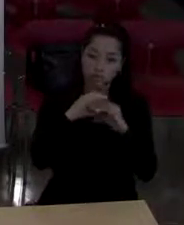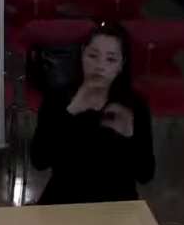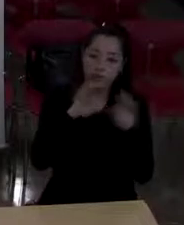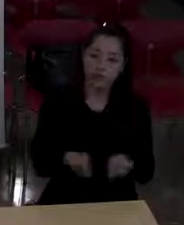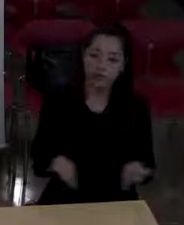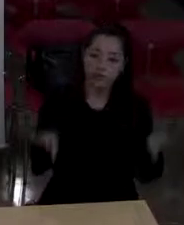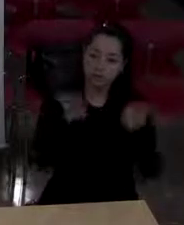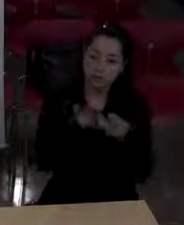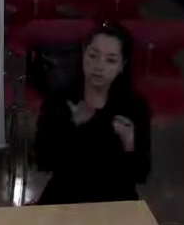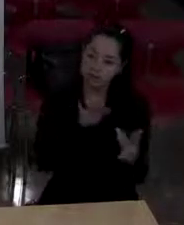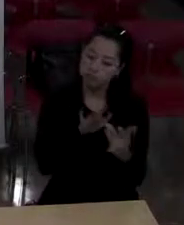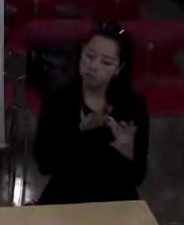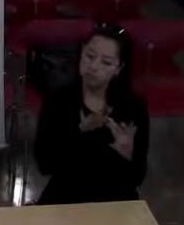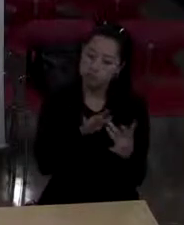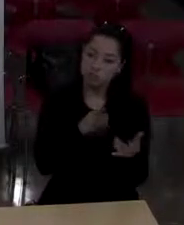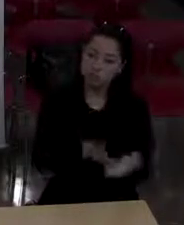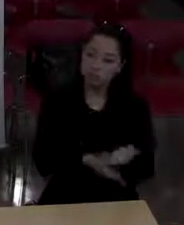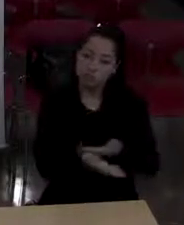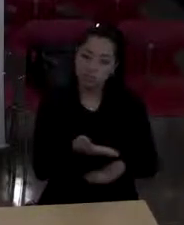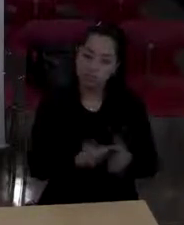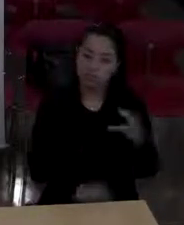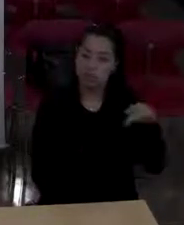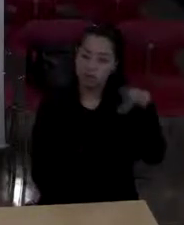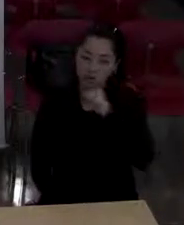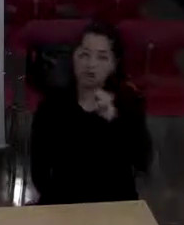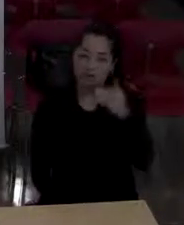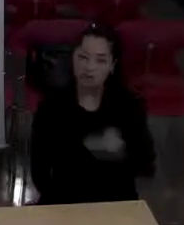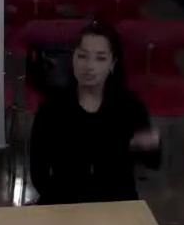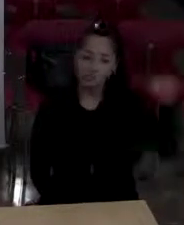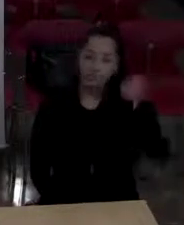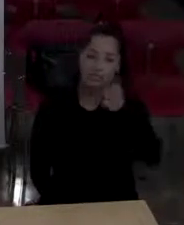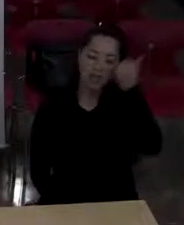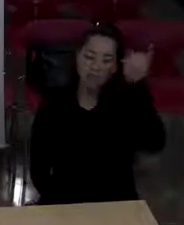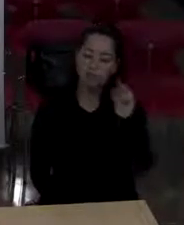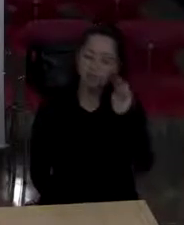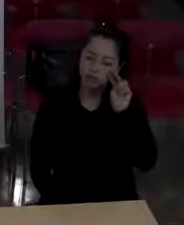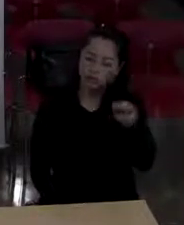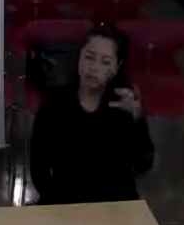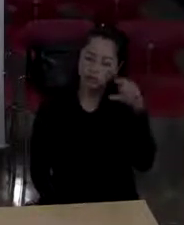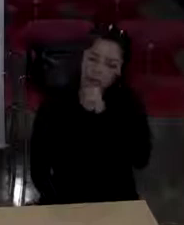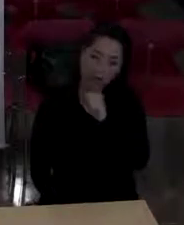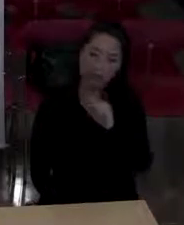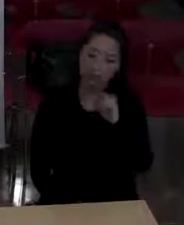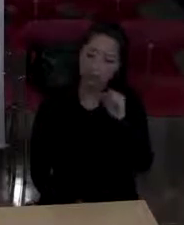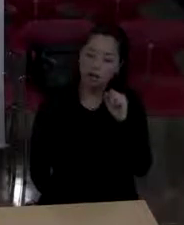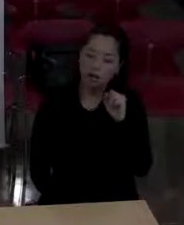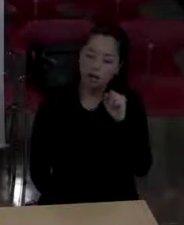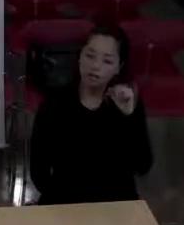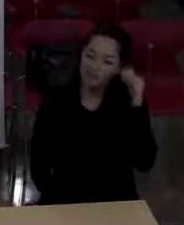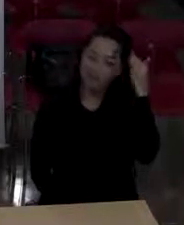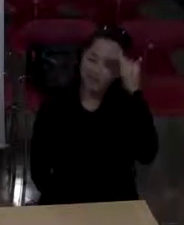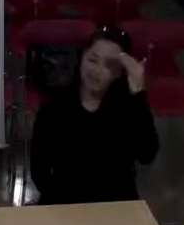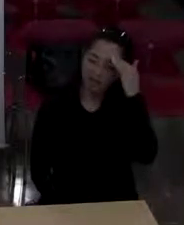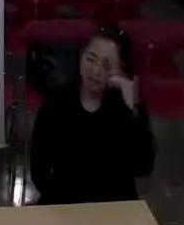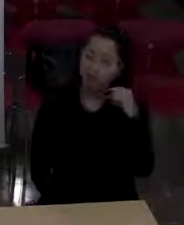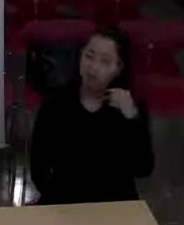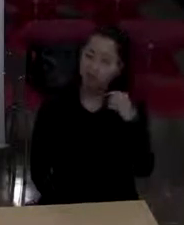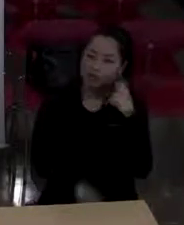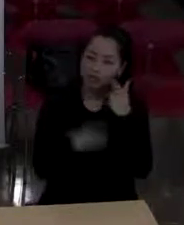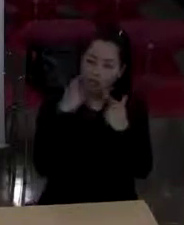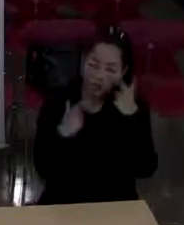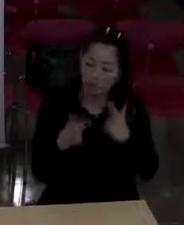lactante, el llanto, la sonrisa, los gestos, los movimientos de cabeza, como si éste se estuviera comunicando intencionalmente. Eso se estimula